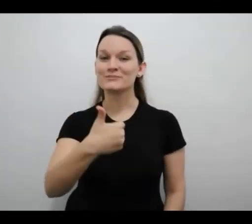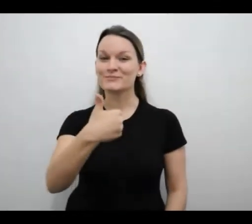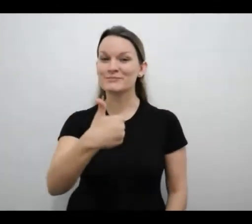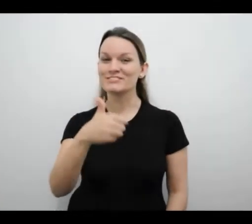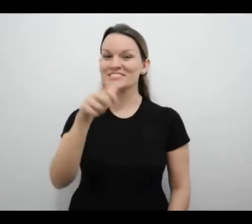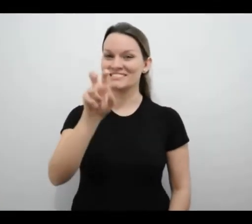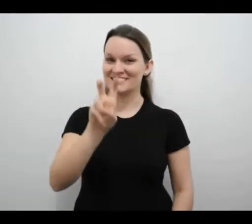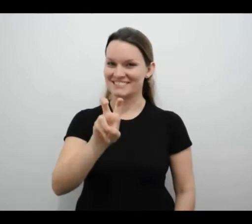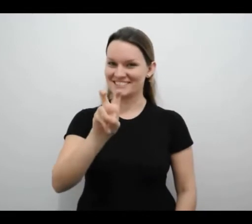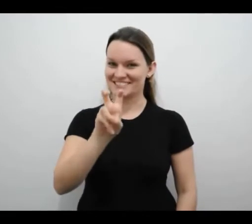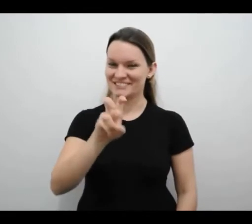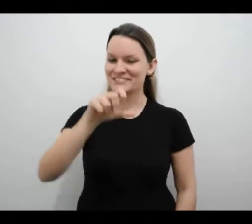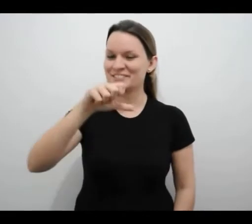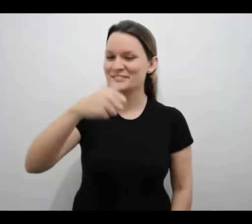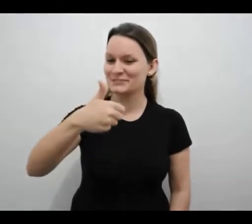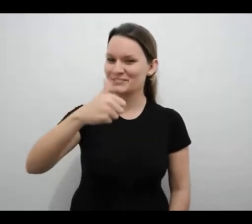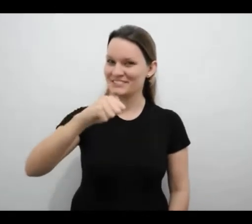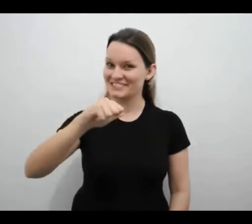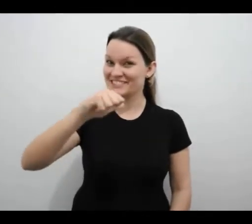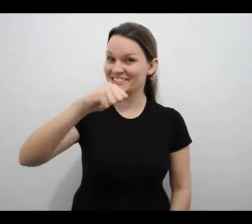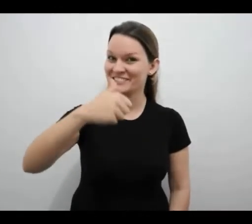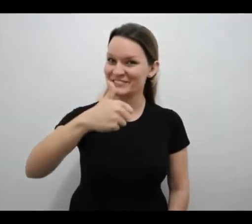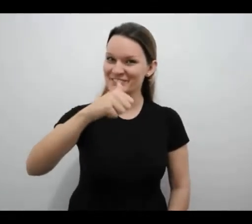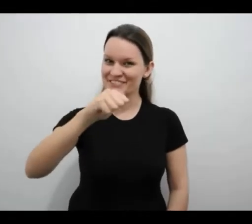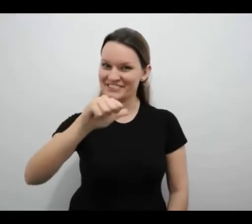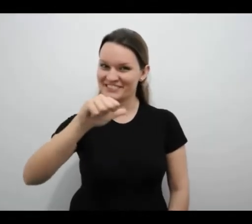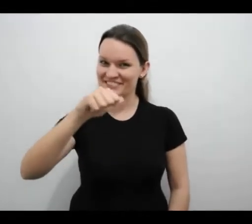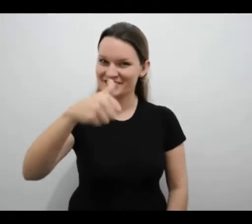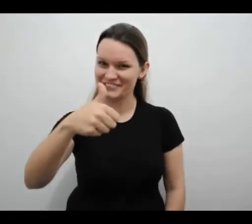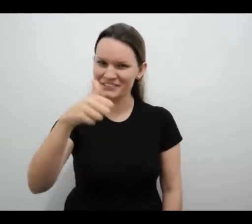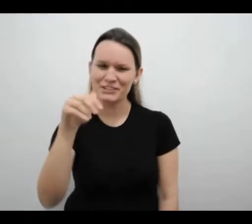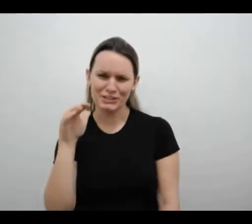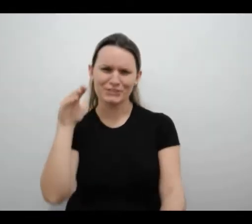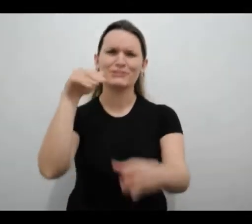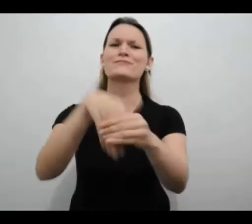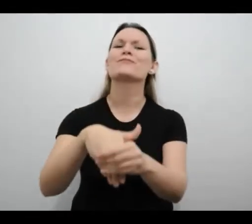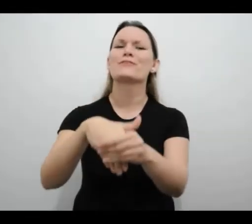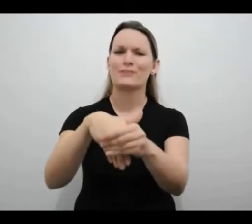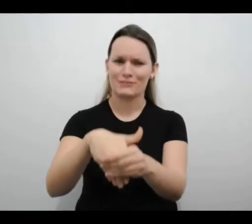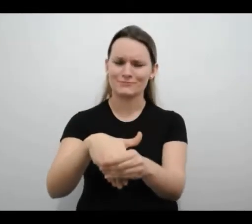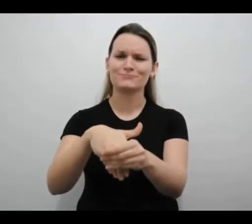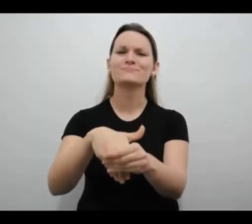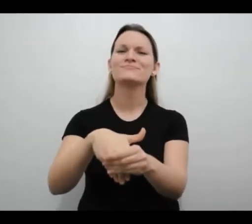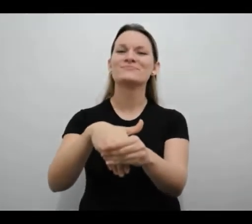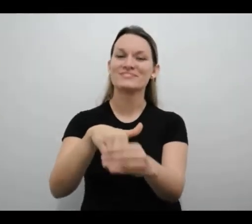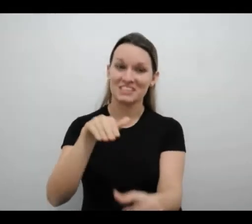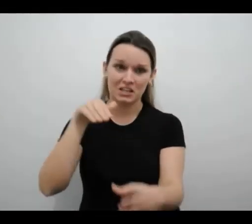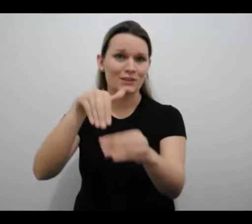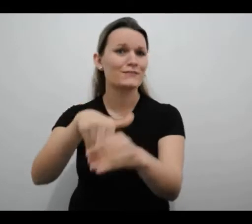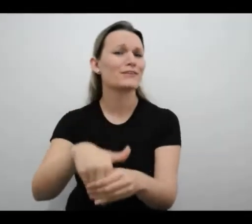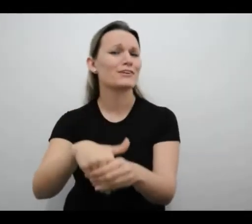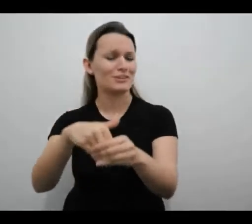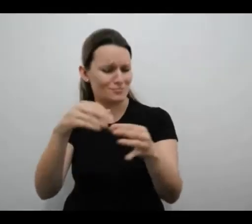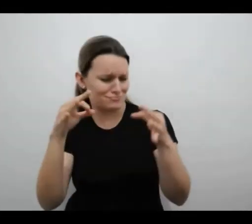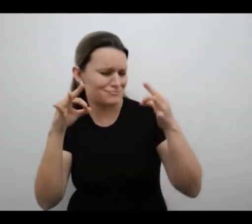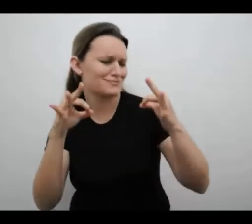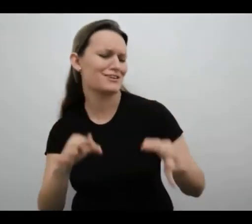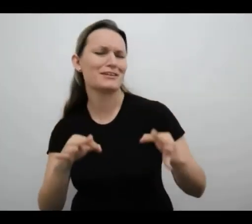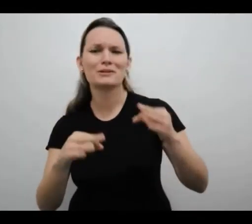de Jaraguá. Que 111 eu vou votar, que 111 eu vou votar. Vote certo, consciente para o bem